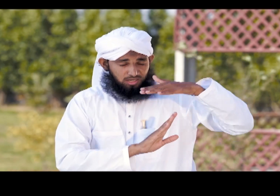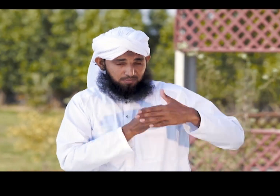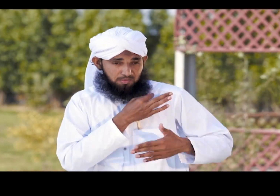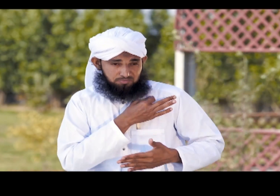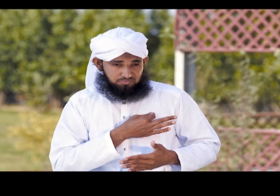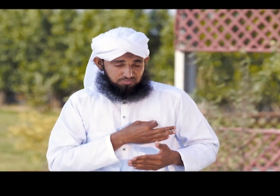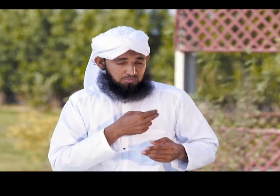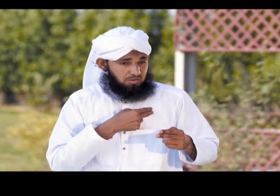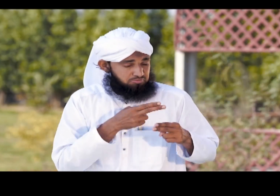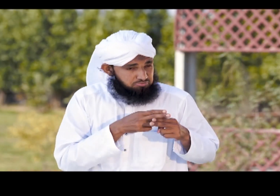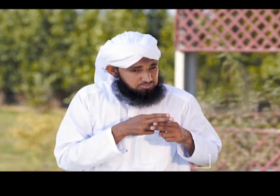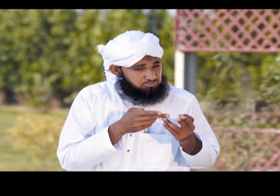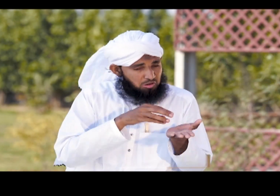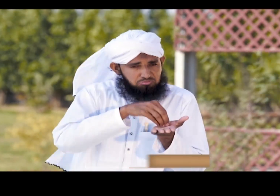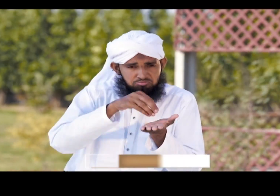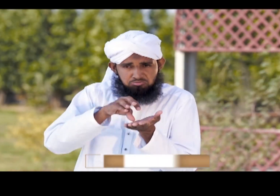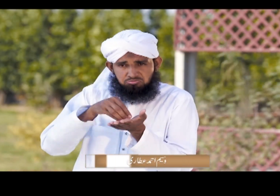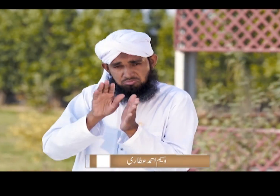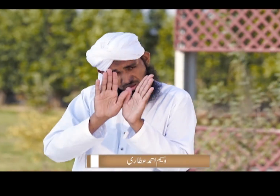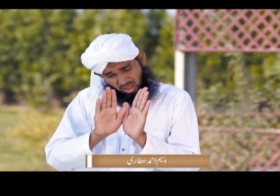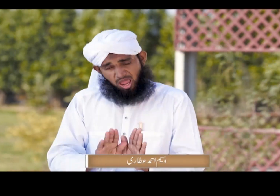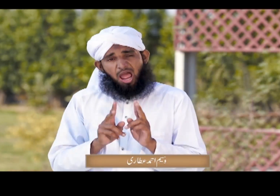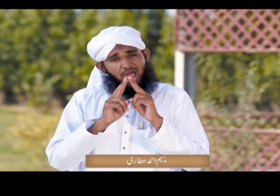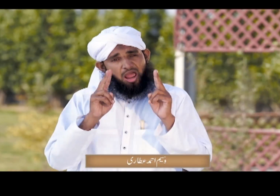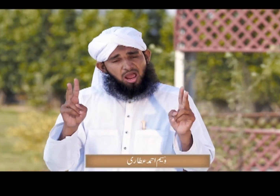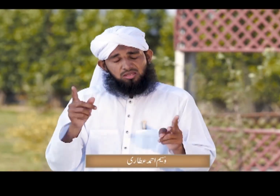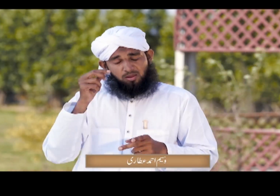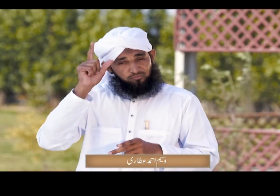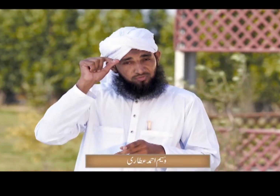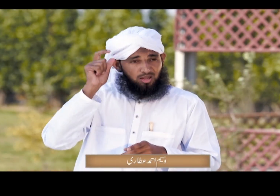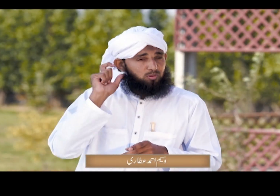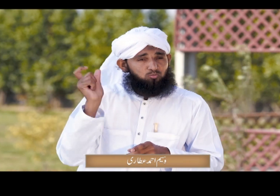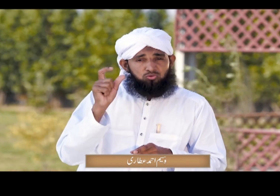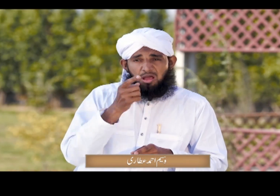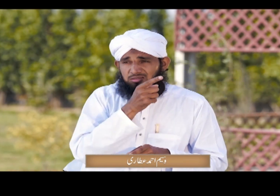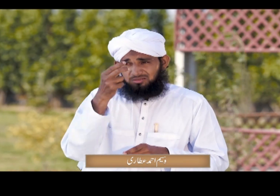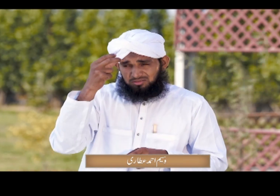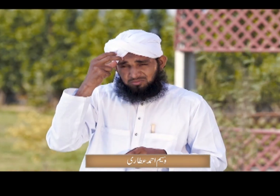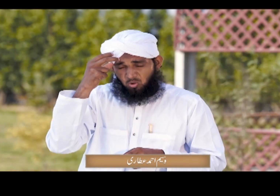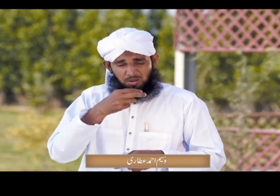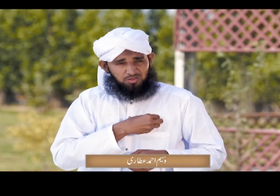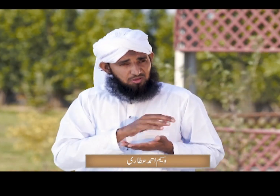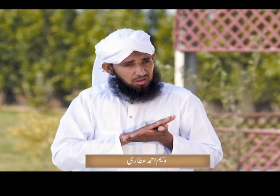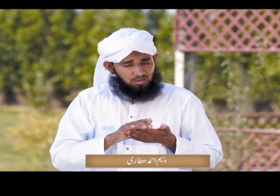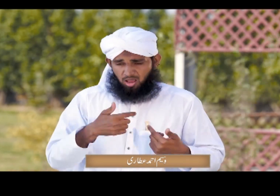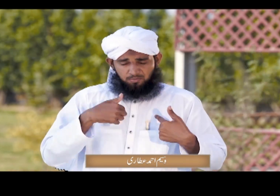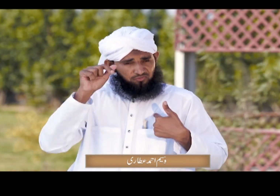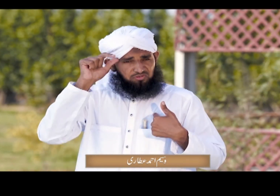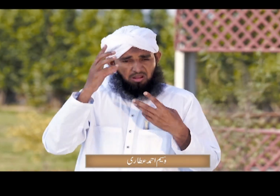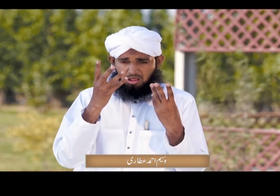پیکر ایثار ہوتے ہیں۔ وہ اپنے اسلامی بھائی کی تکلیف دور کرنے کی خاطر اپنی مشکلات کی ذرہ برابر بھی